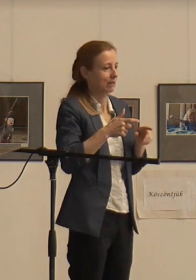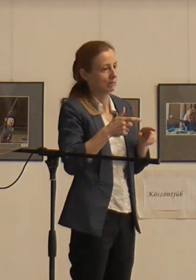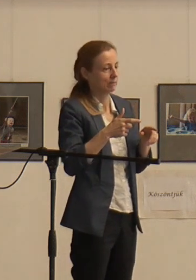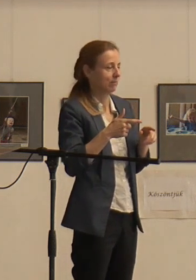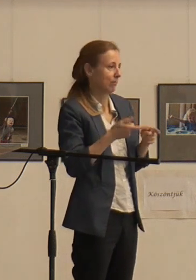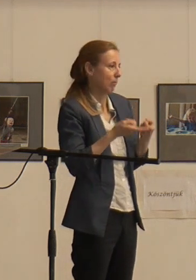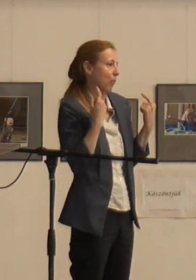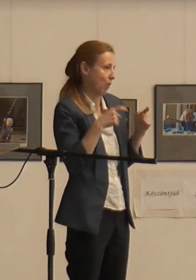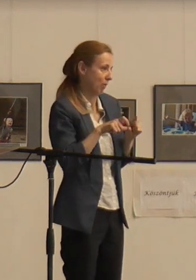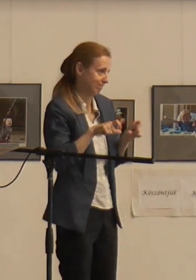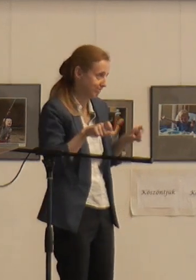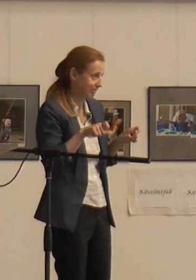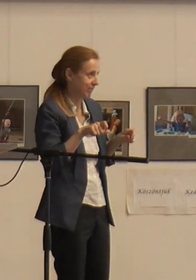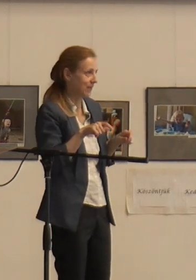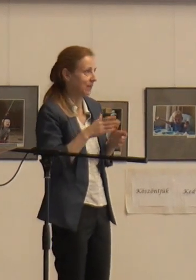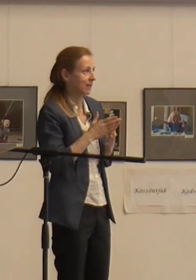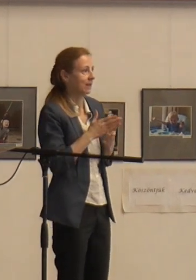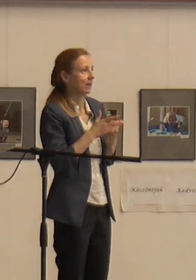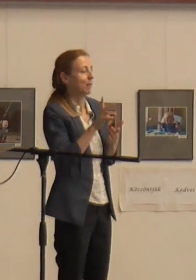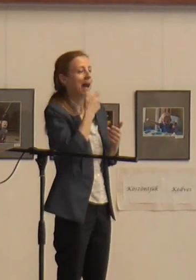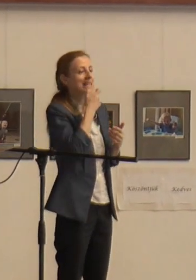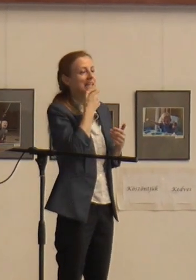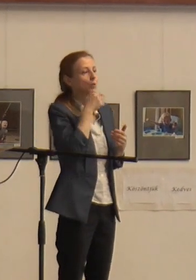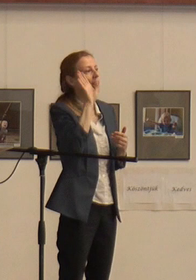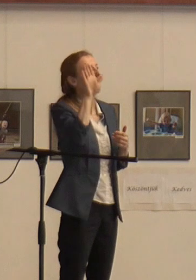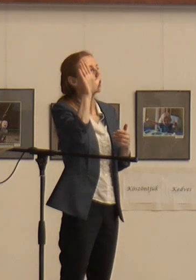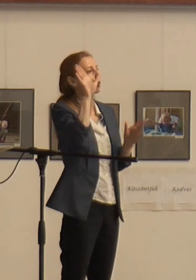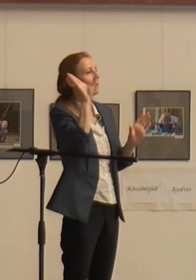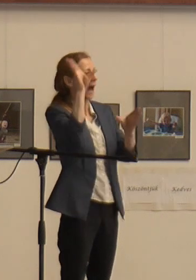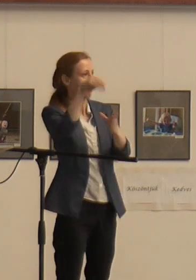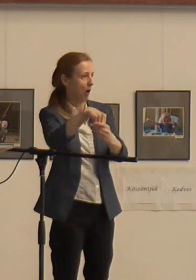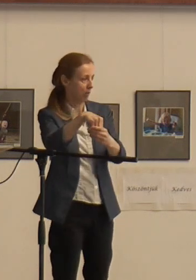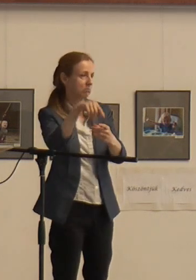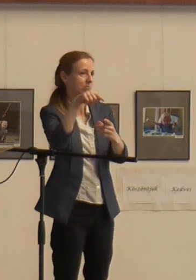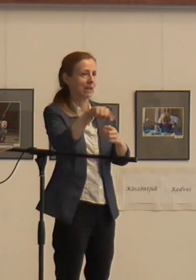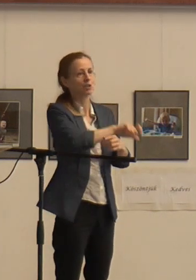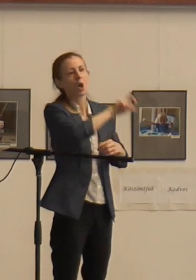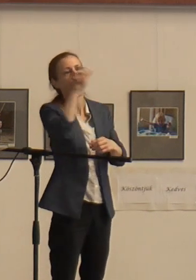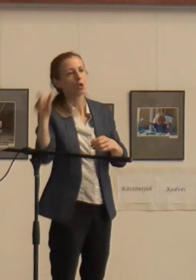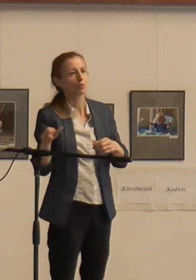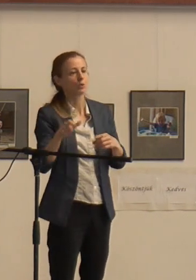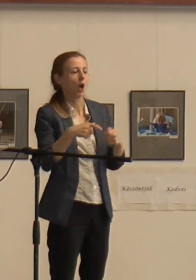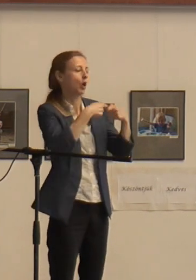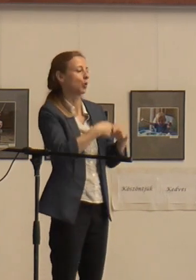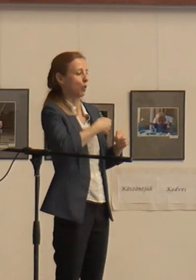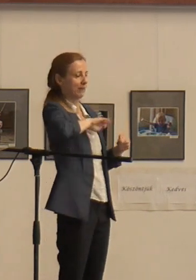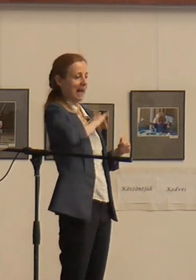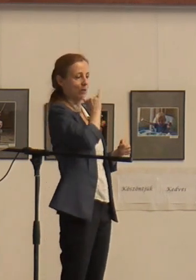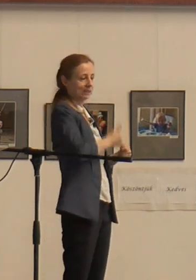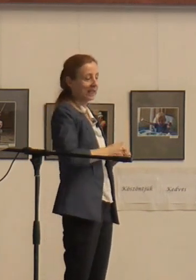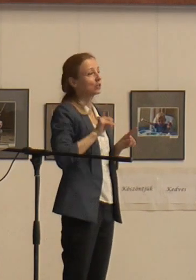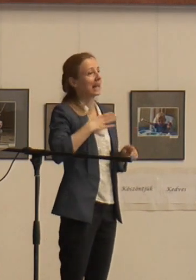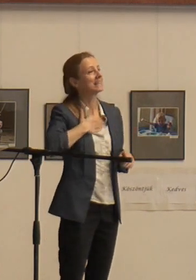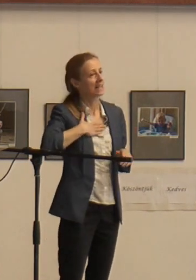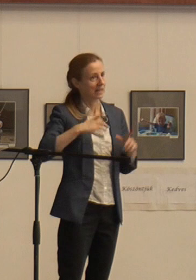betegségeiből adódóan az idősek otthonába került, és azóta ugye nem tudtakunk, de nagyon nagy